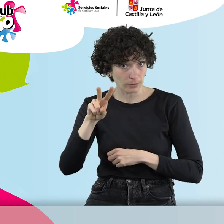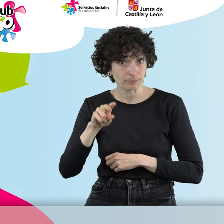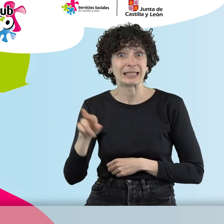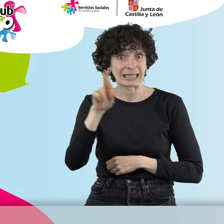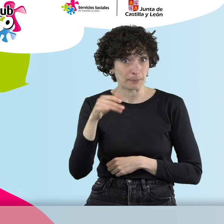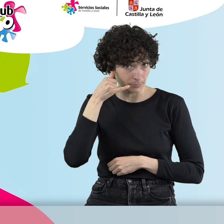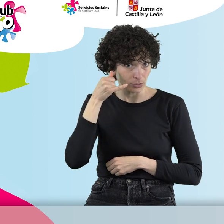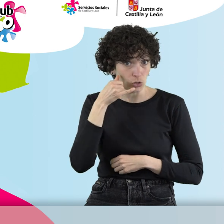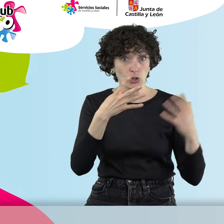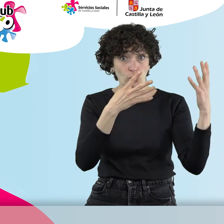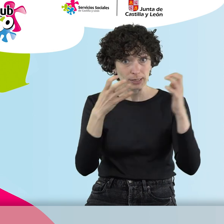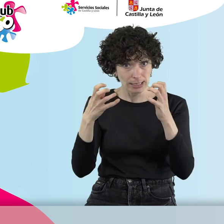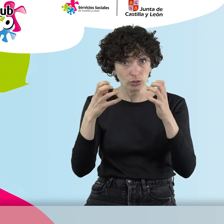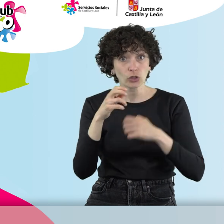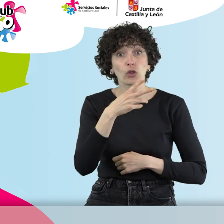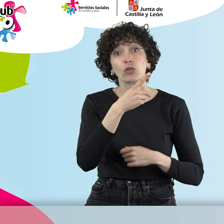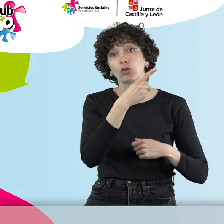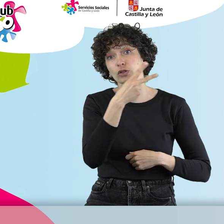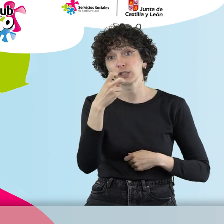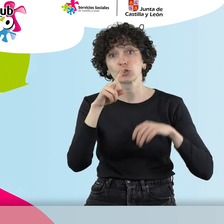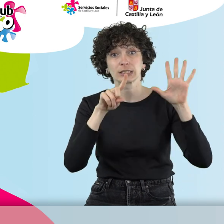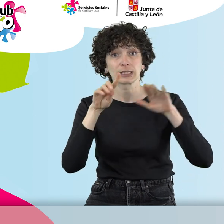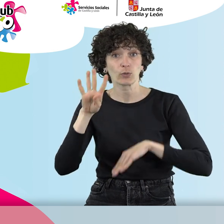900-264-812. Repito,